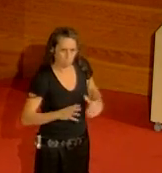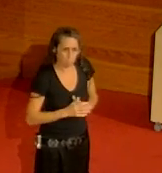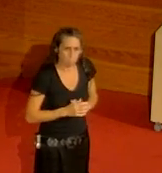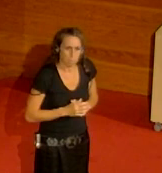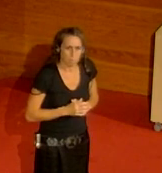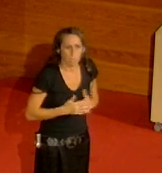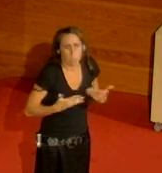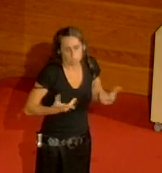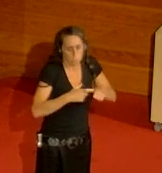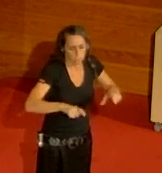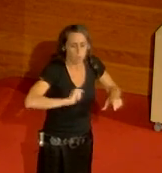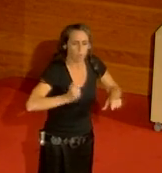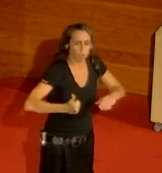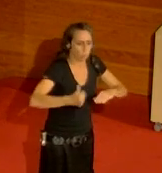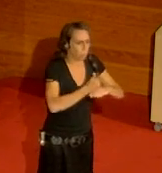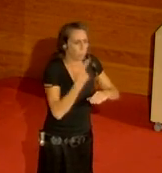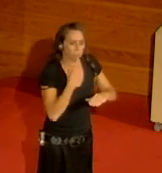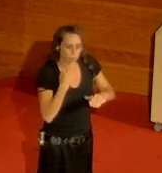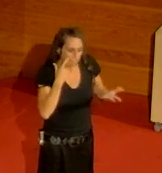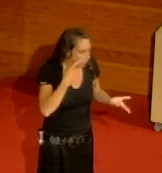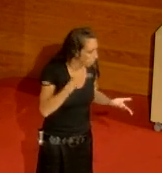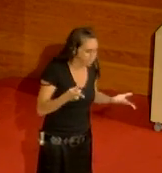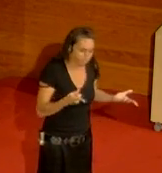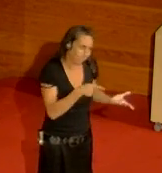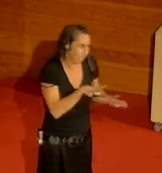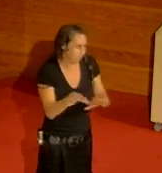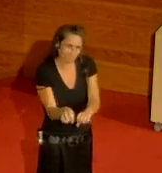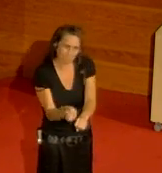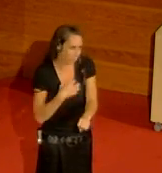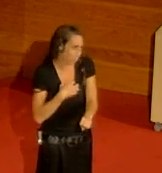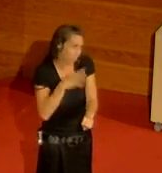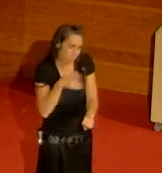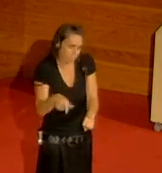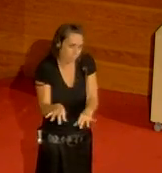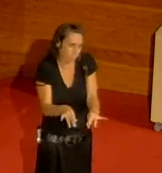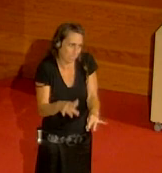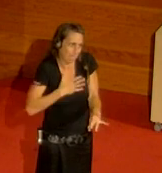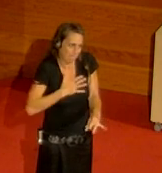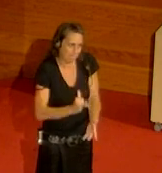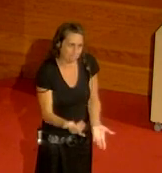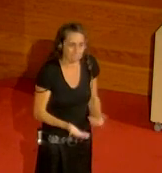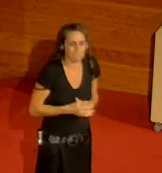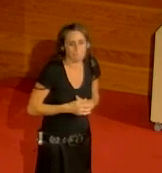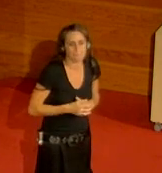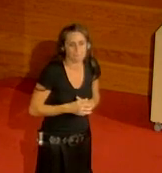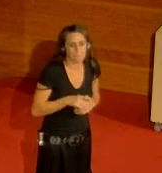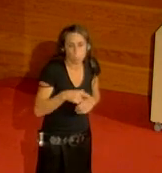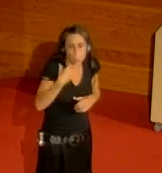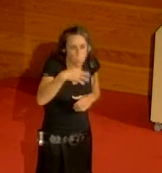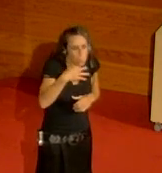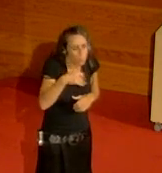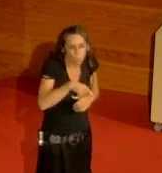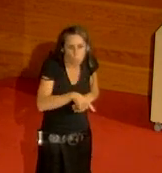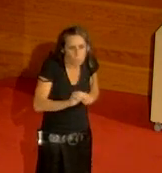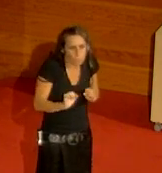pues el supremo dice Oye no no puedes estar aquí porque esto pertenece a gente es realmente es la única salvaguarda que les queda